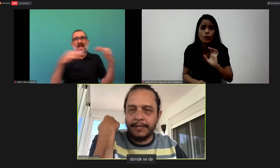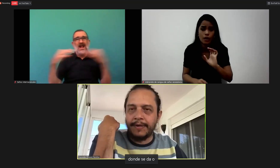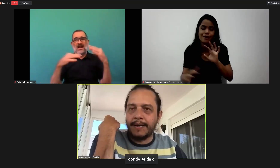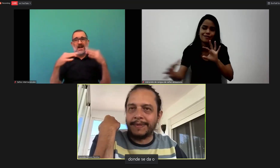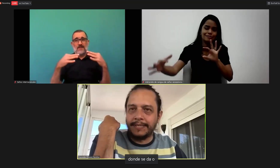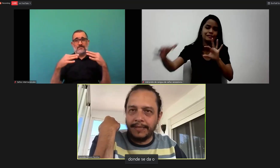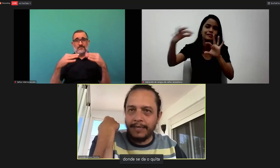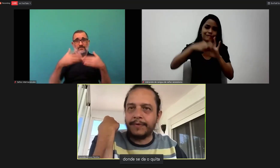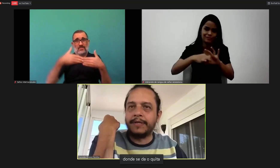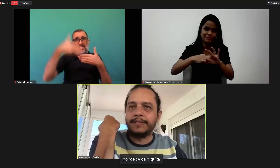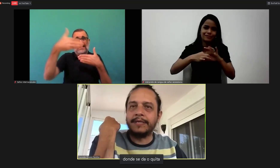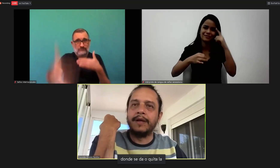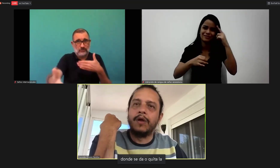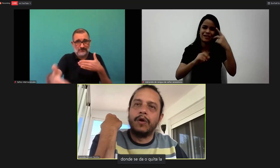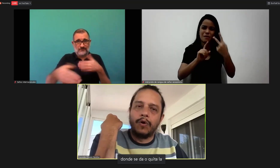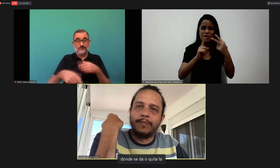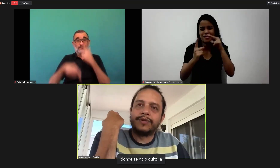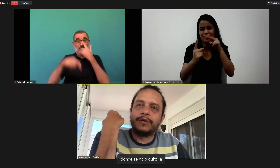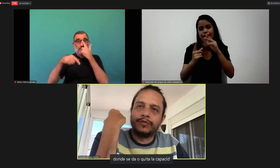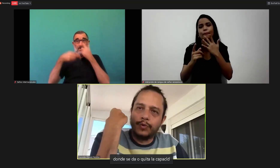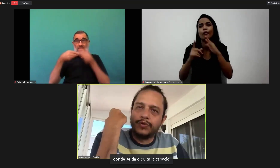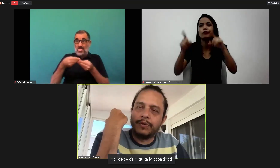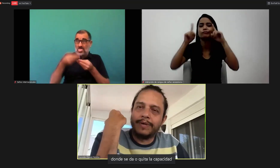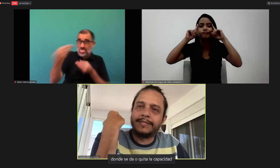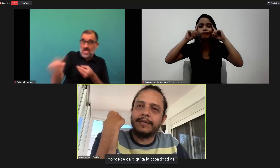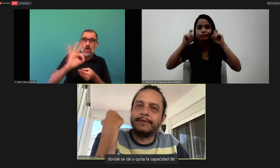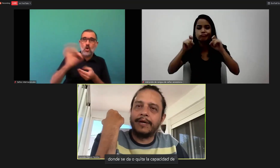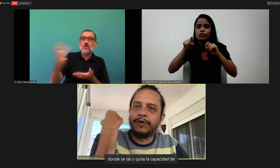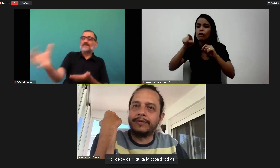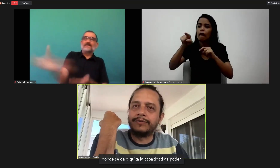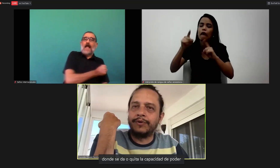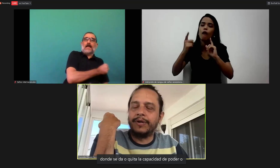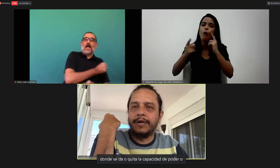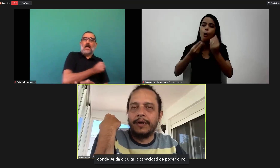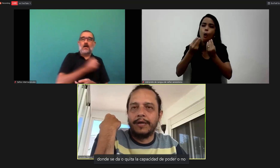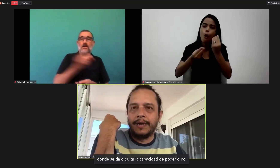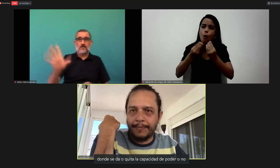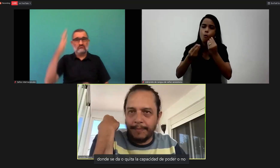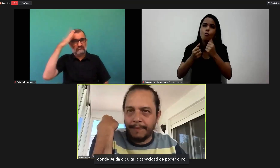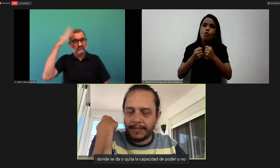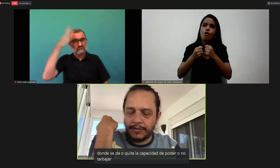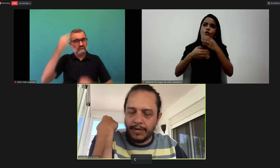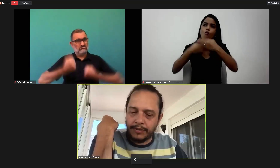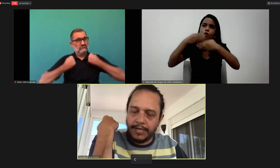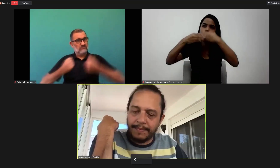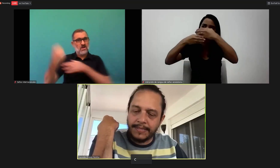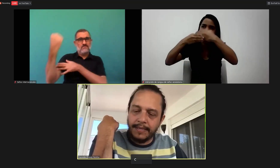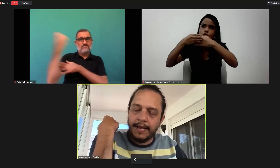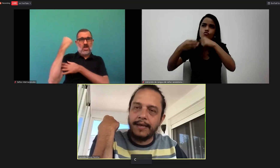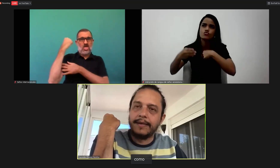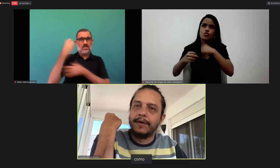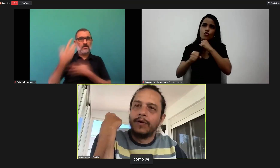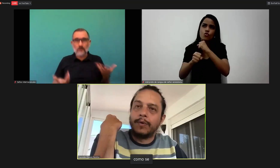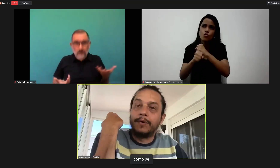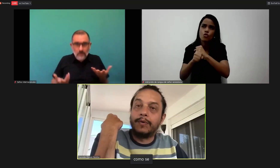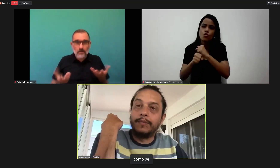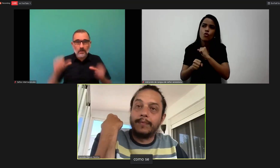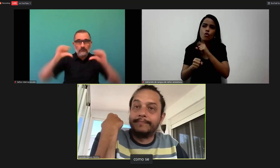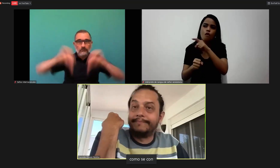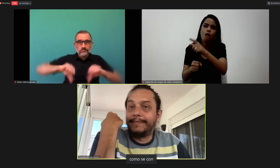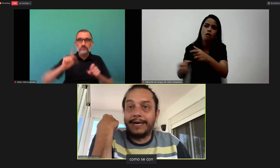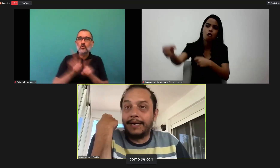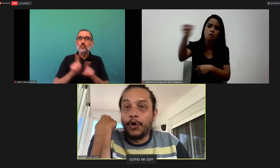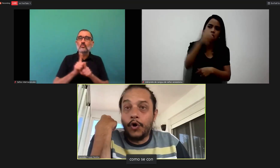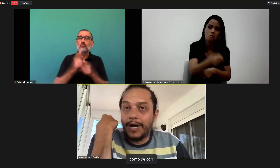con una perspectiva de capacitismo, es decir, cómo se construye una serie de valores sobre las propias personas con discapacidad